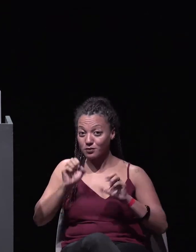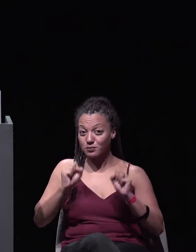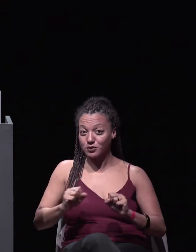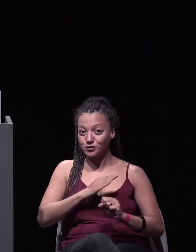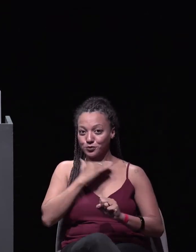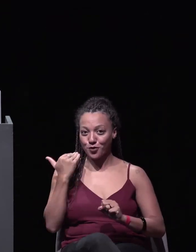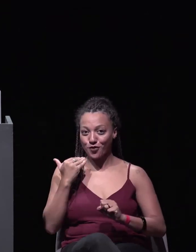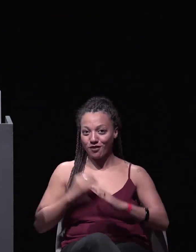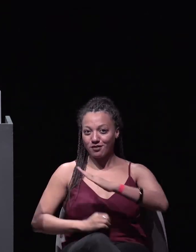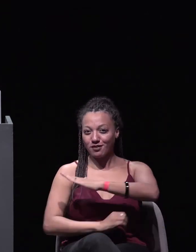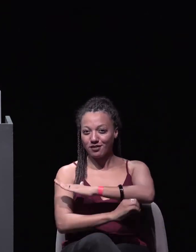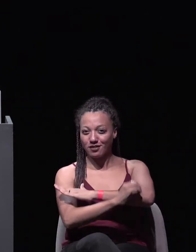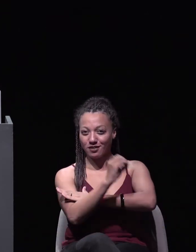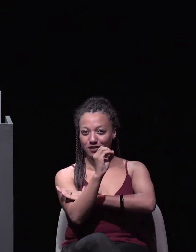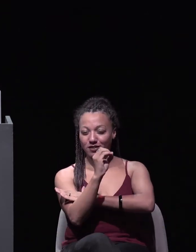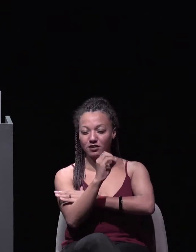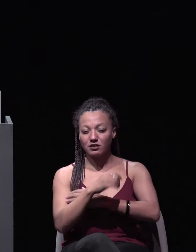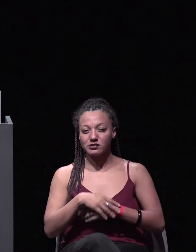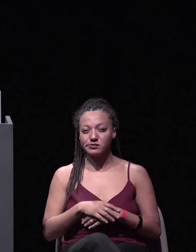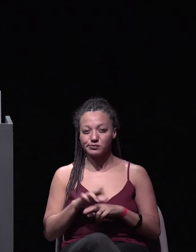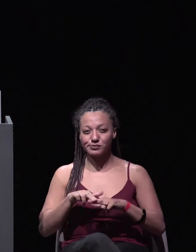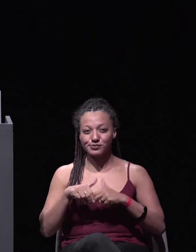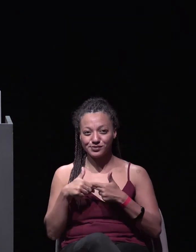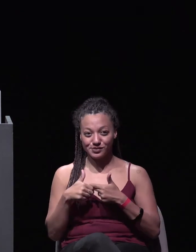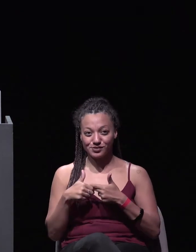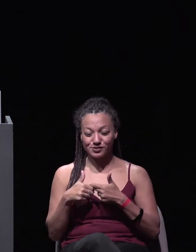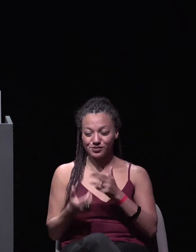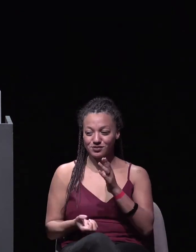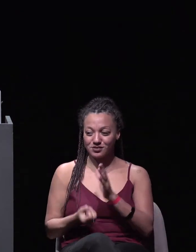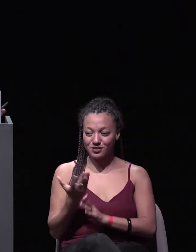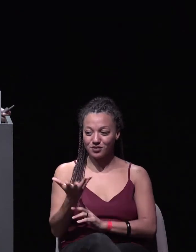título dessa obra, então, de